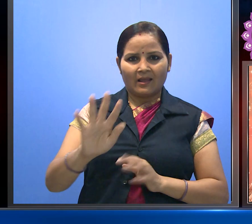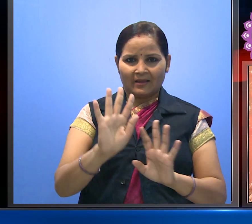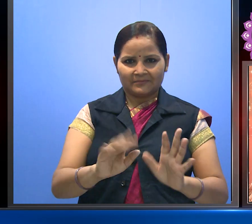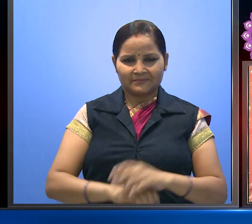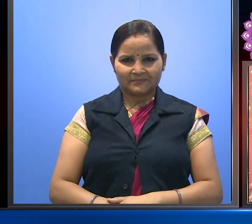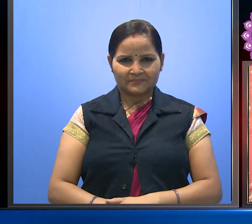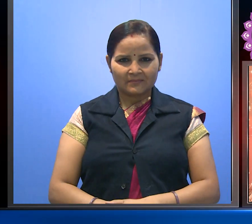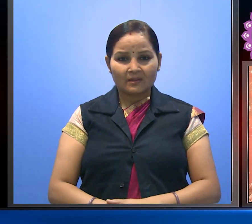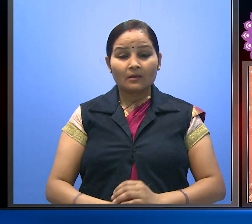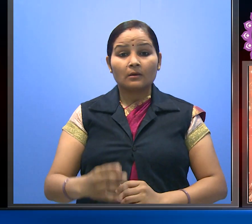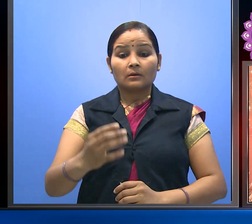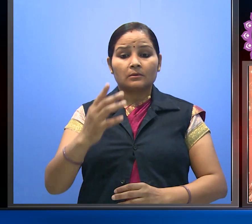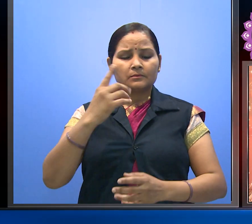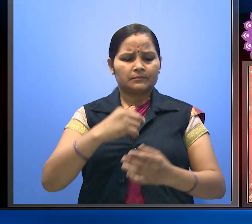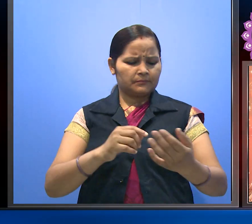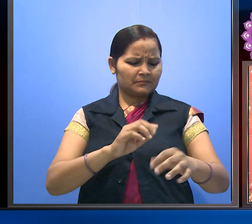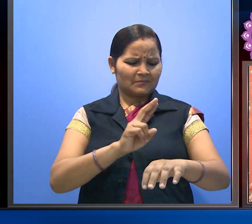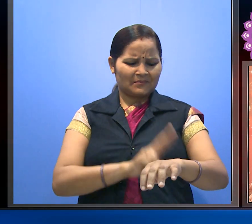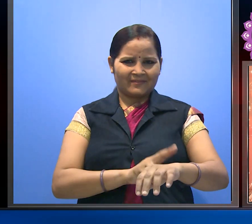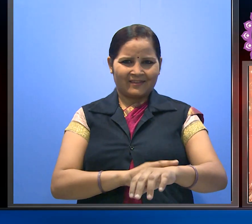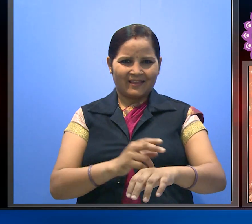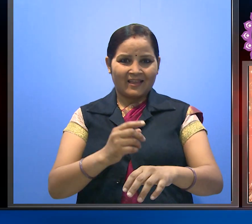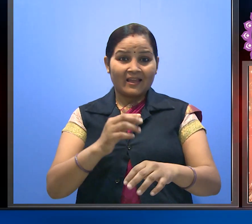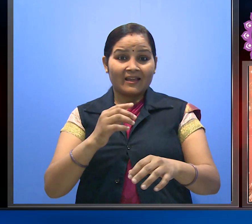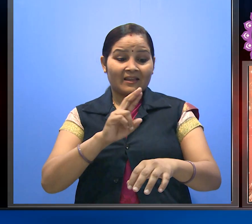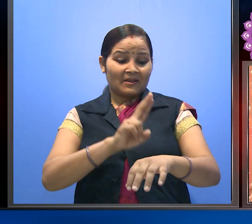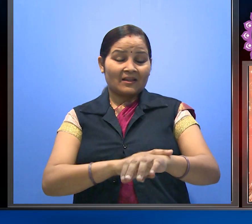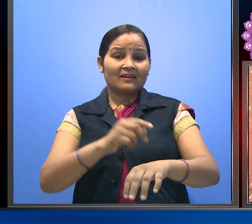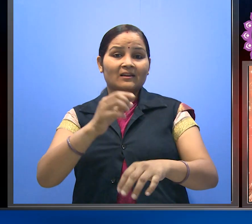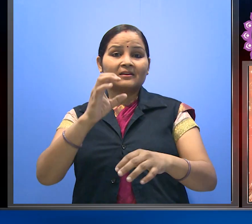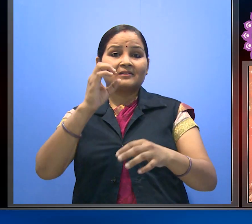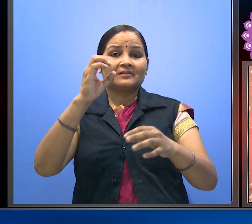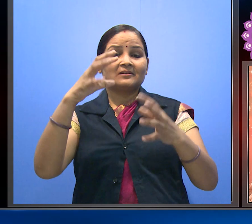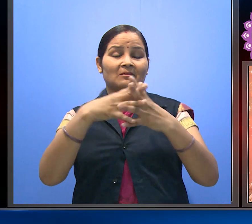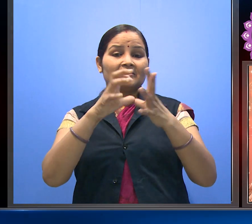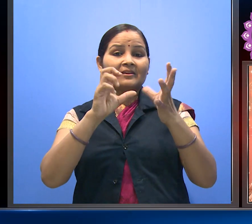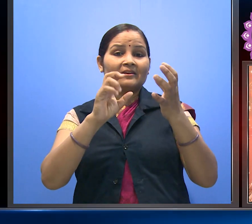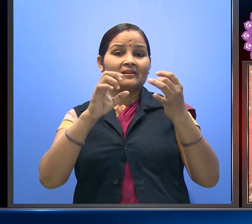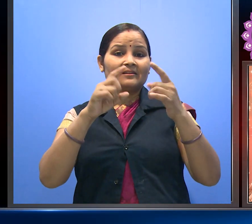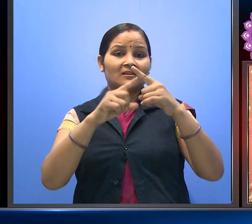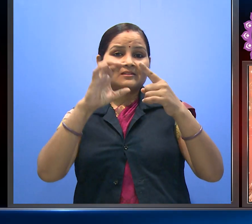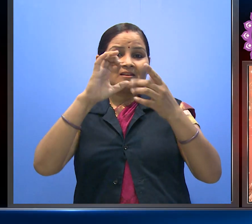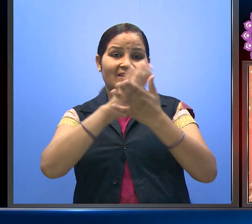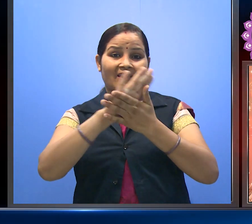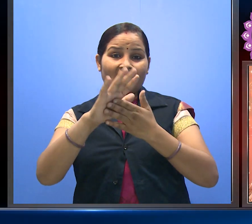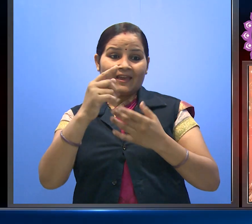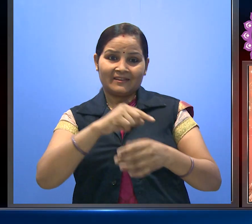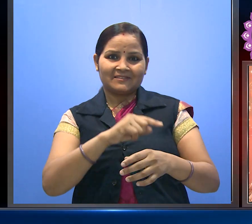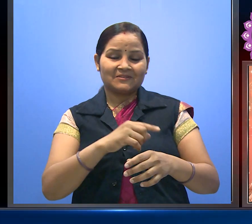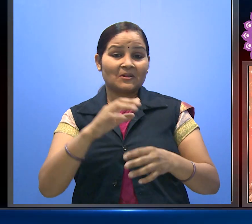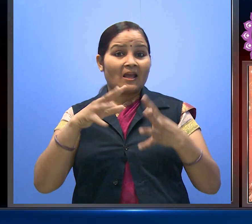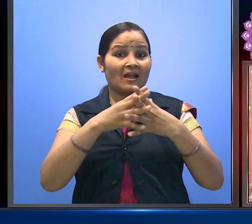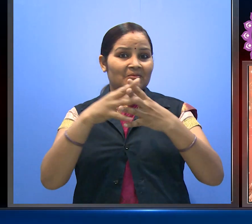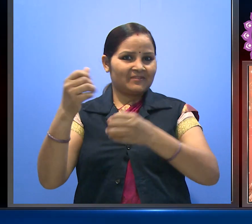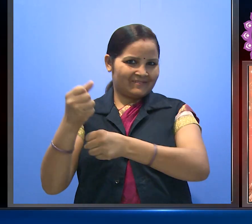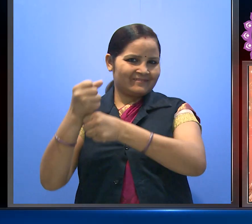स्वामी जी ने हाथ में बहुत सुंदर एक घड़ी पहनी हुई थी, जो अमेरिका से उनको